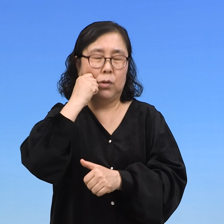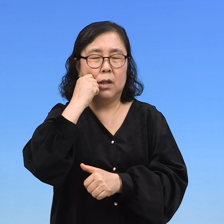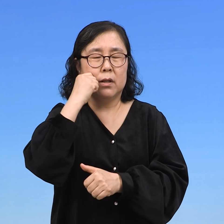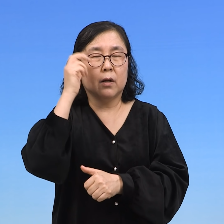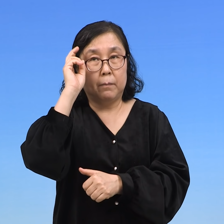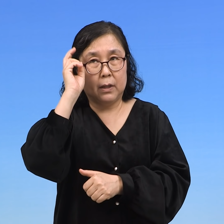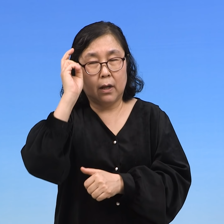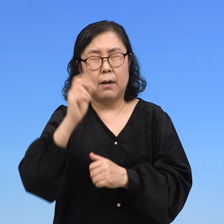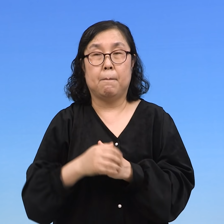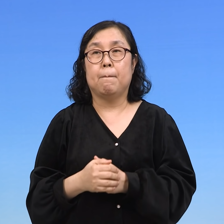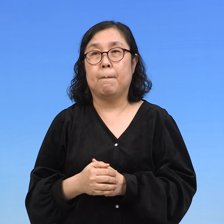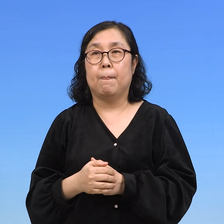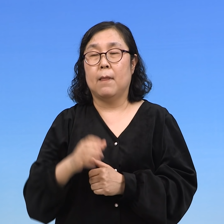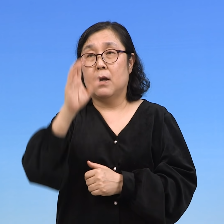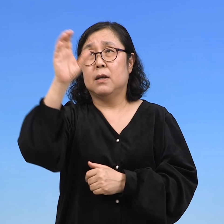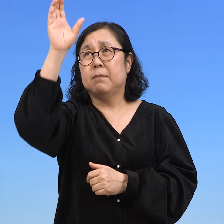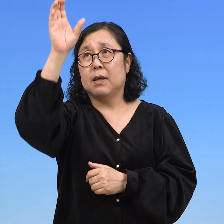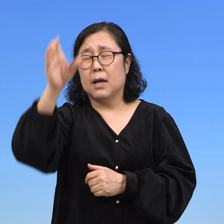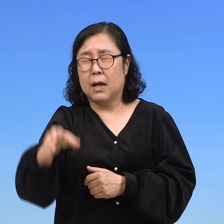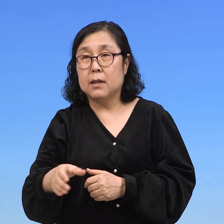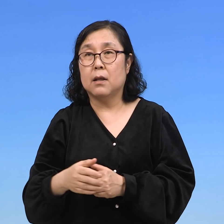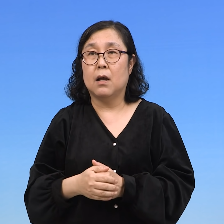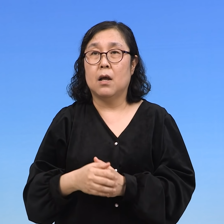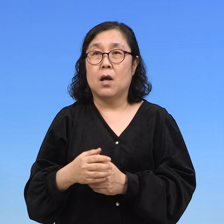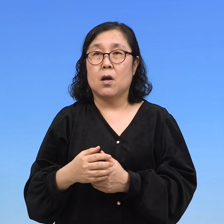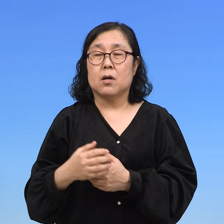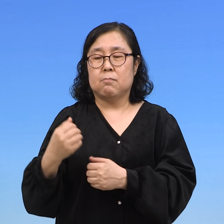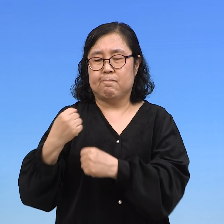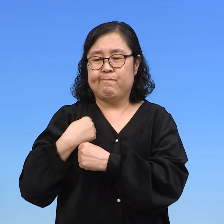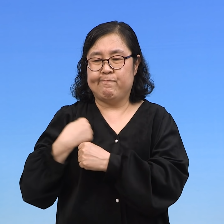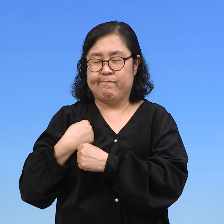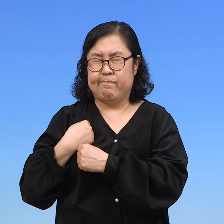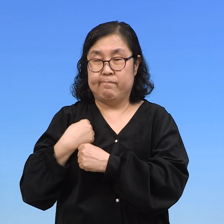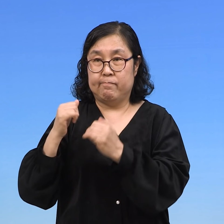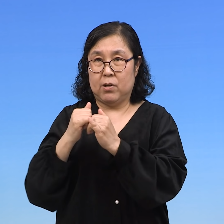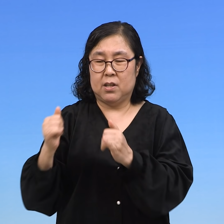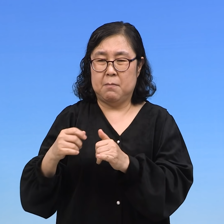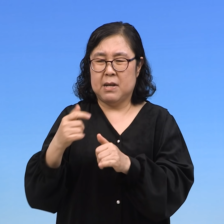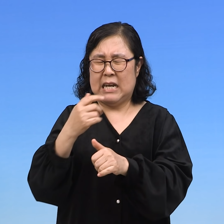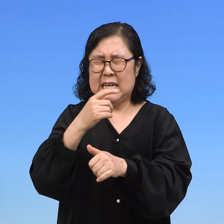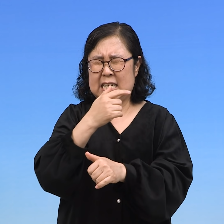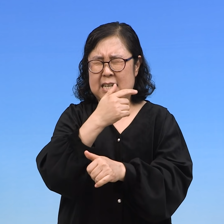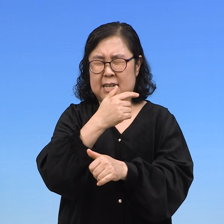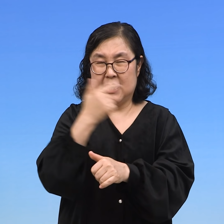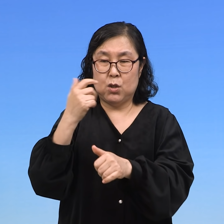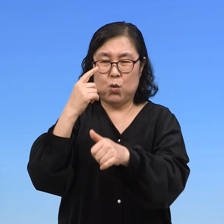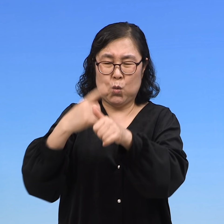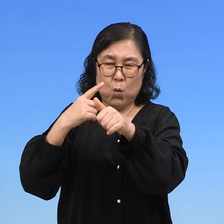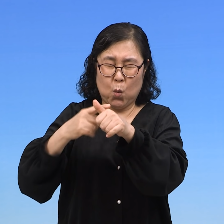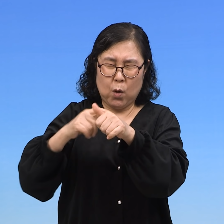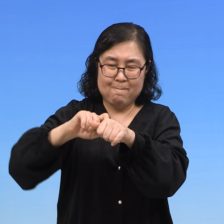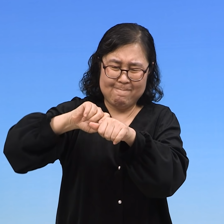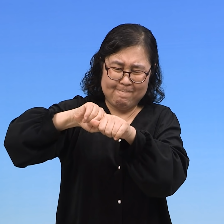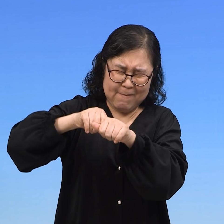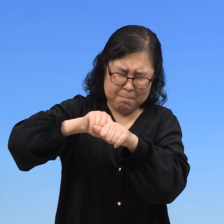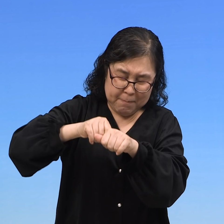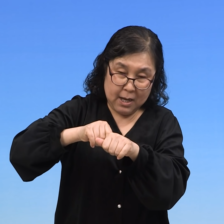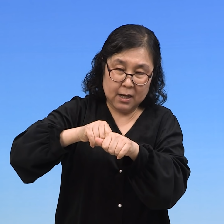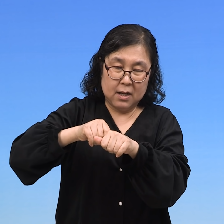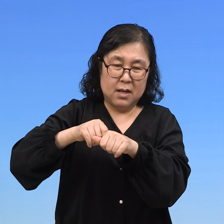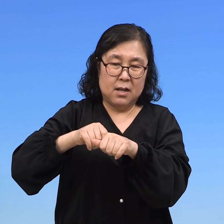거 아닙니까? 십자가에서 그 군병들의 엄청난 조롱과 핍박을 주님이